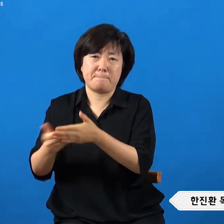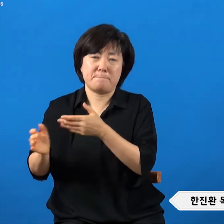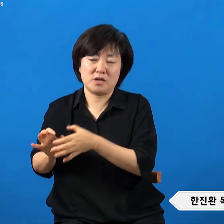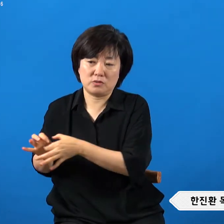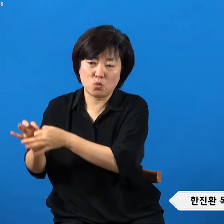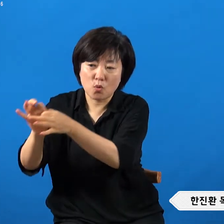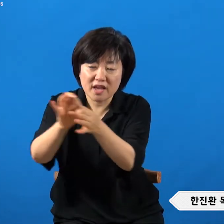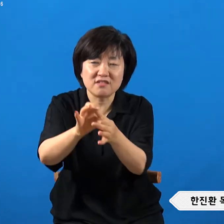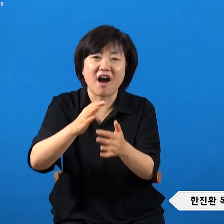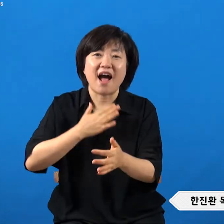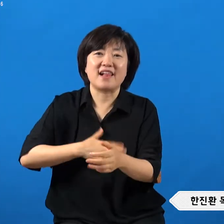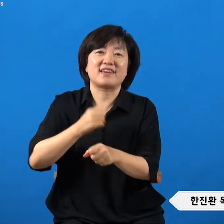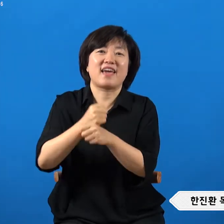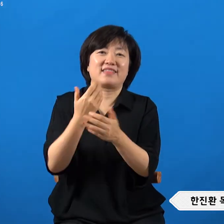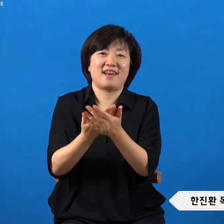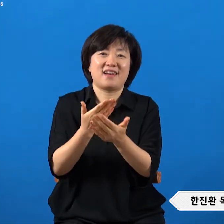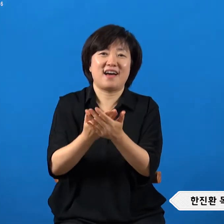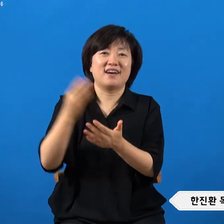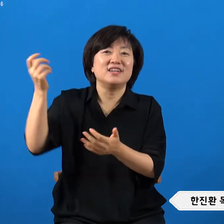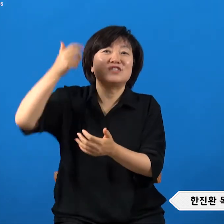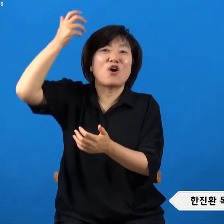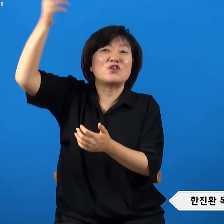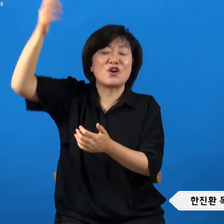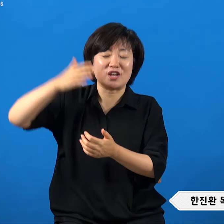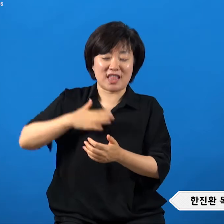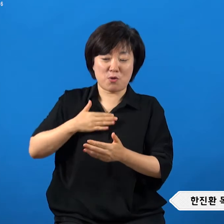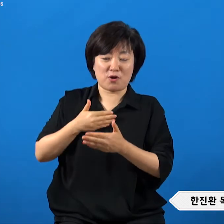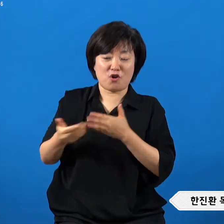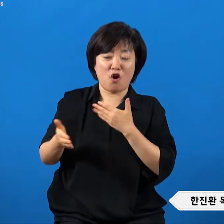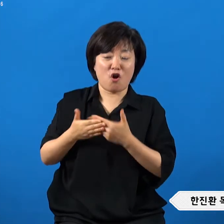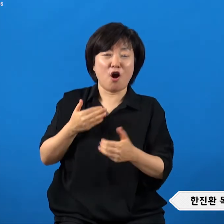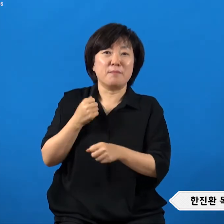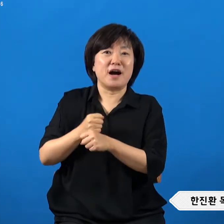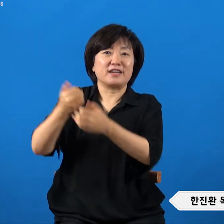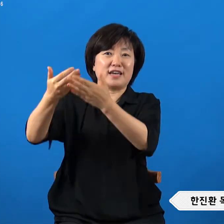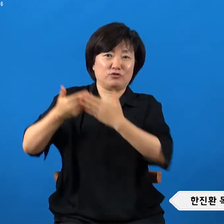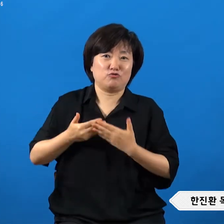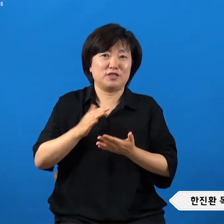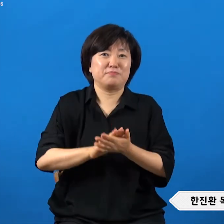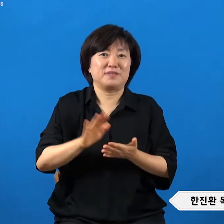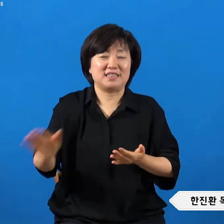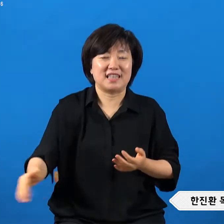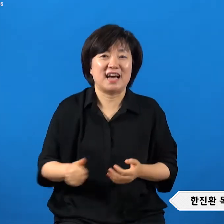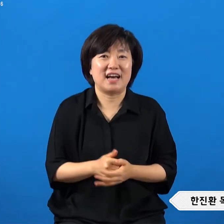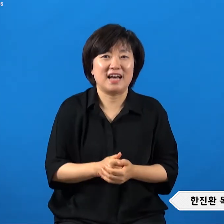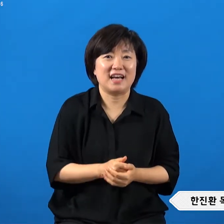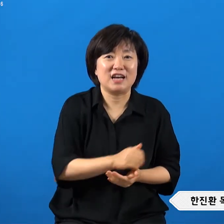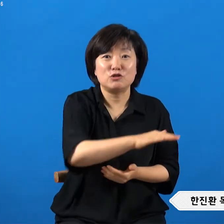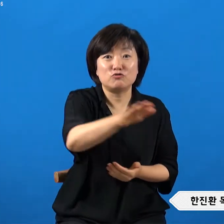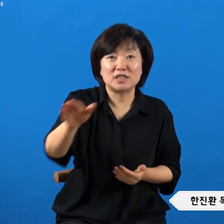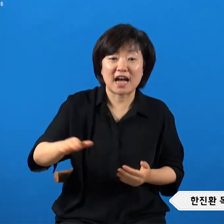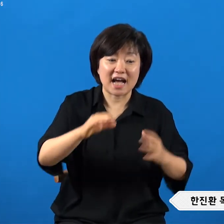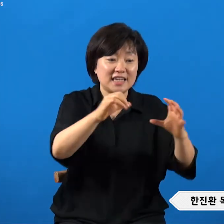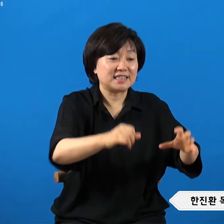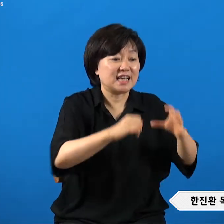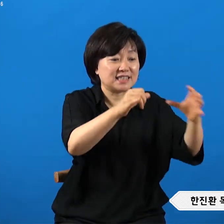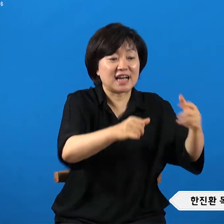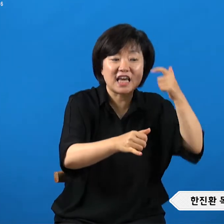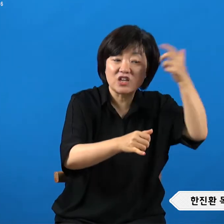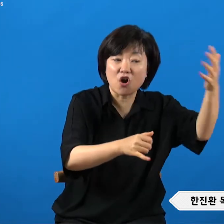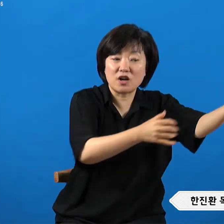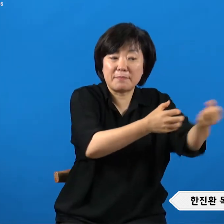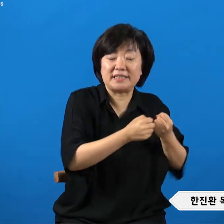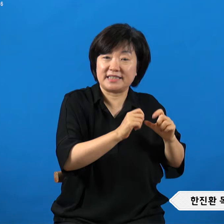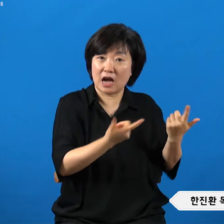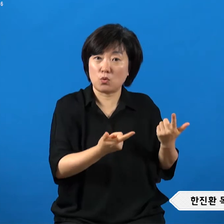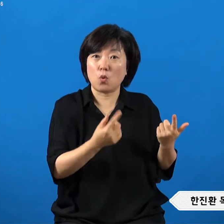성령께서 그 일을 하십니다. 오늘 읽은 본문 말씀 12절에 보면 우리가 세상의 영을 받지